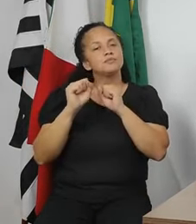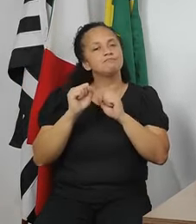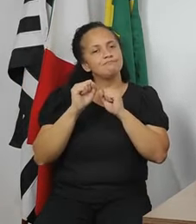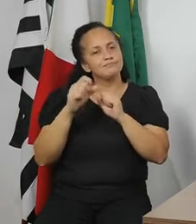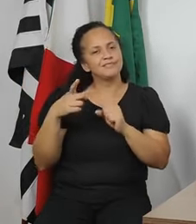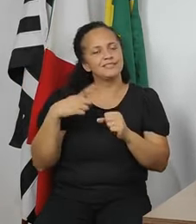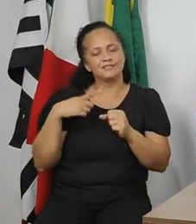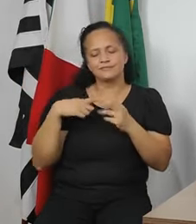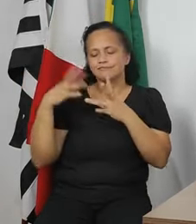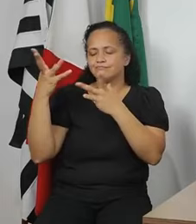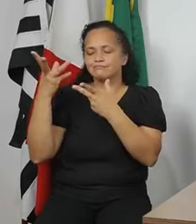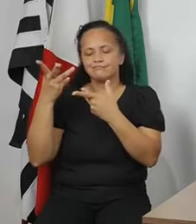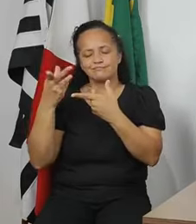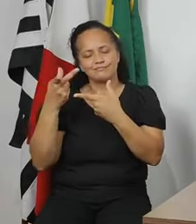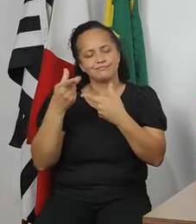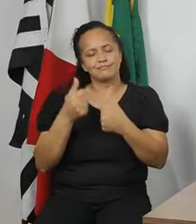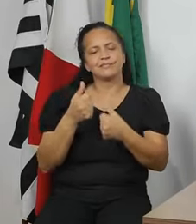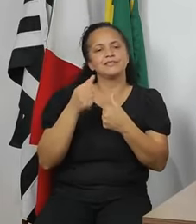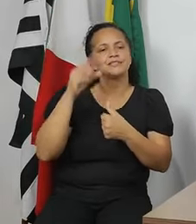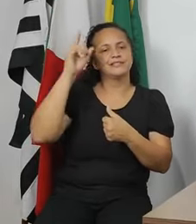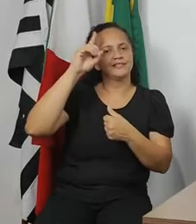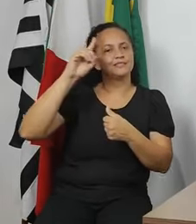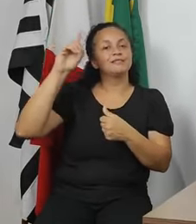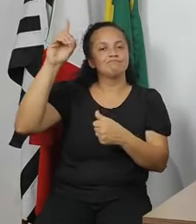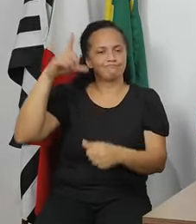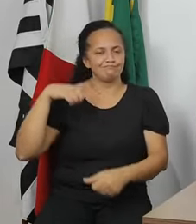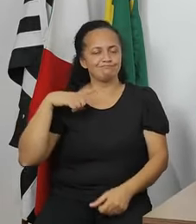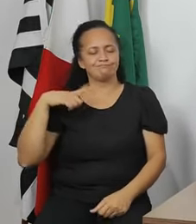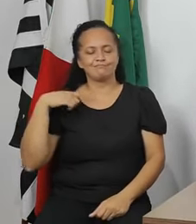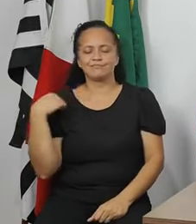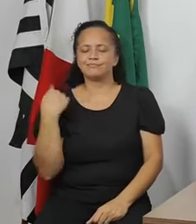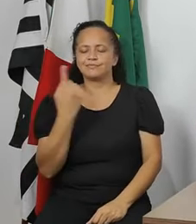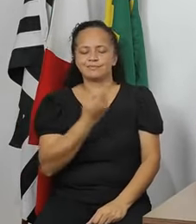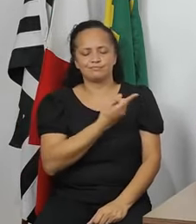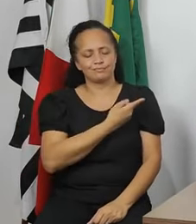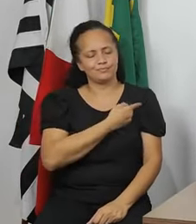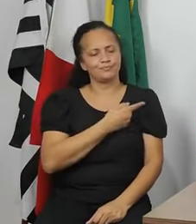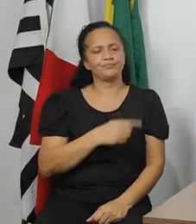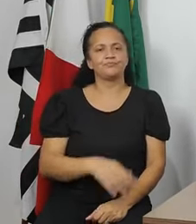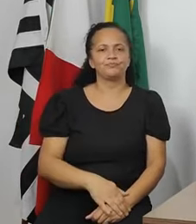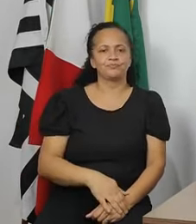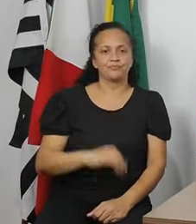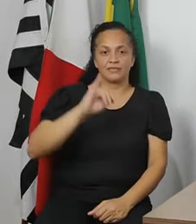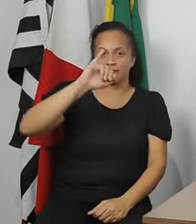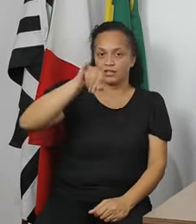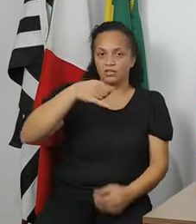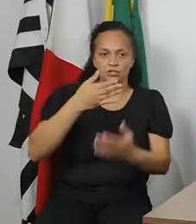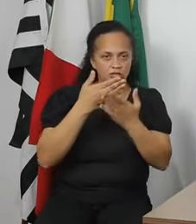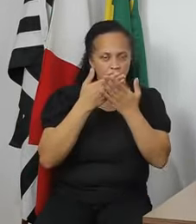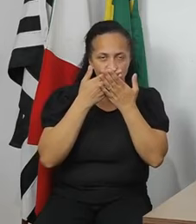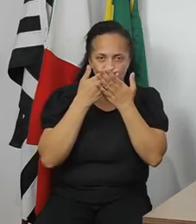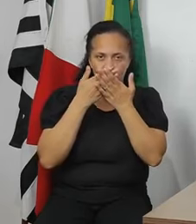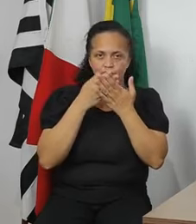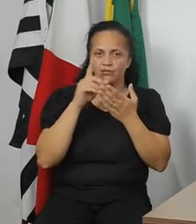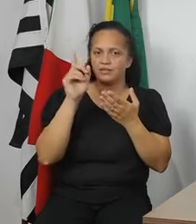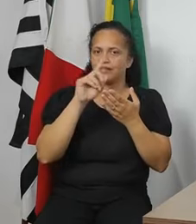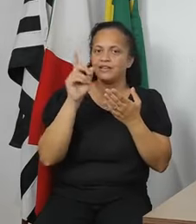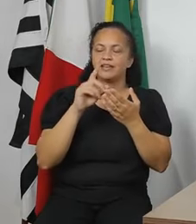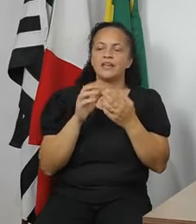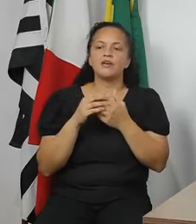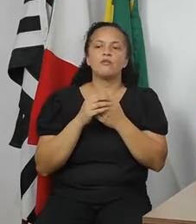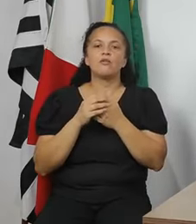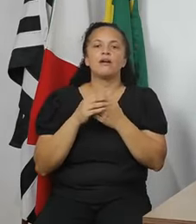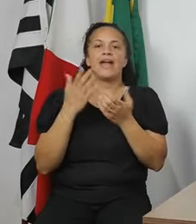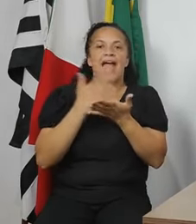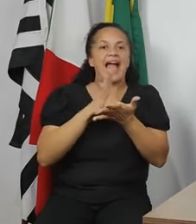coisas maravilhosas que Deus tem para nós. O jejum não é a solução. Jejum